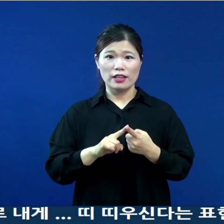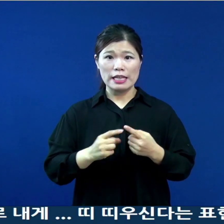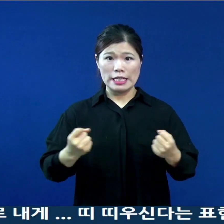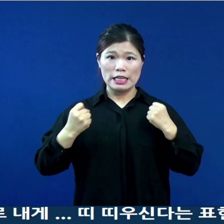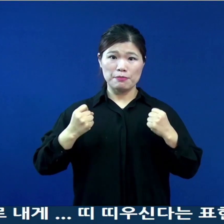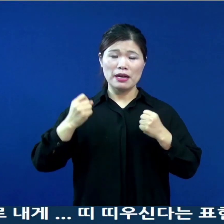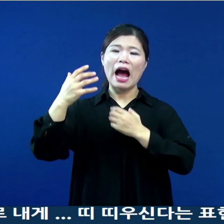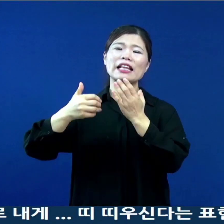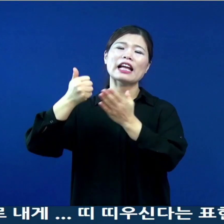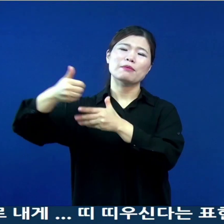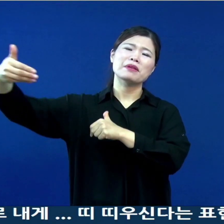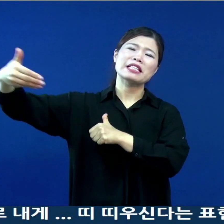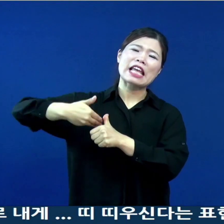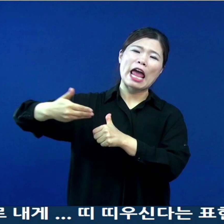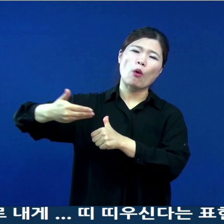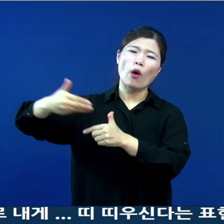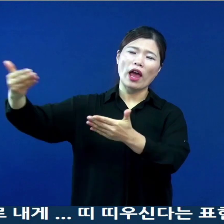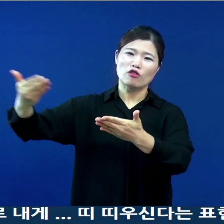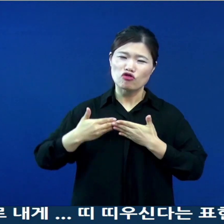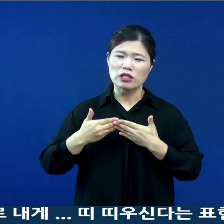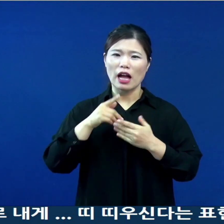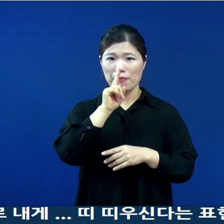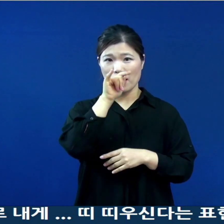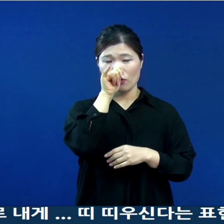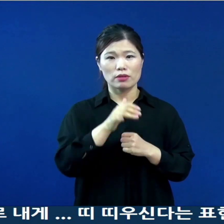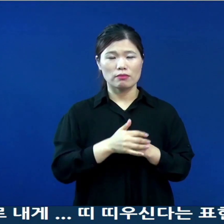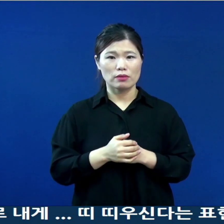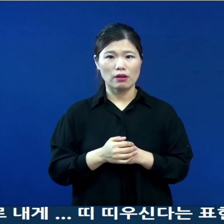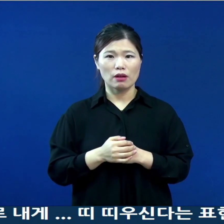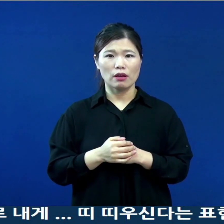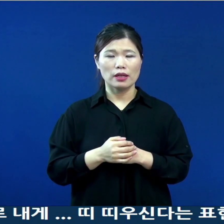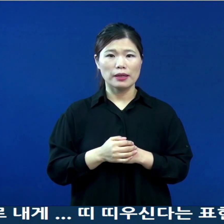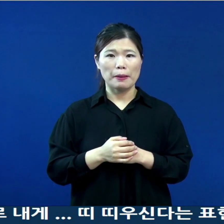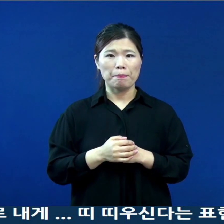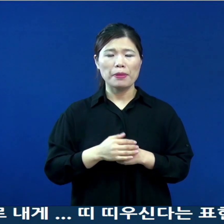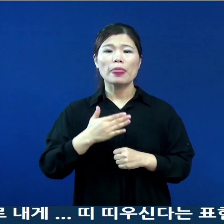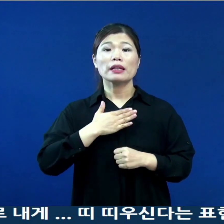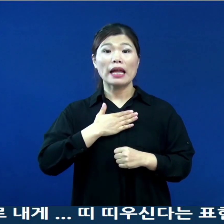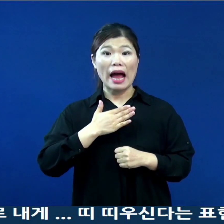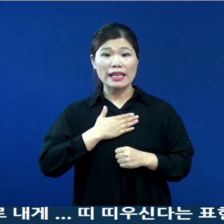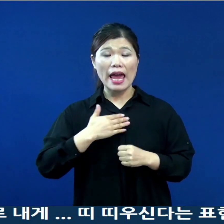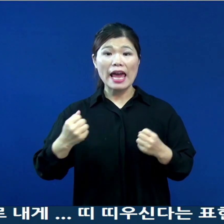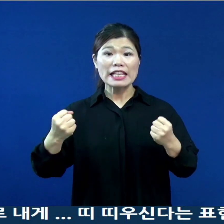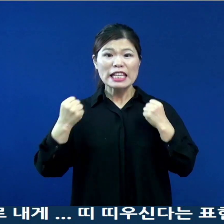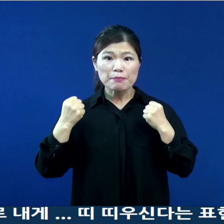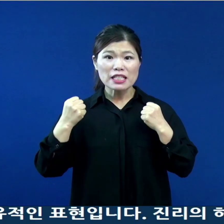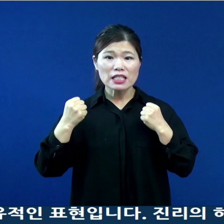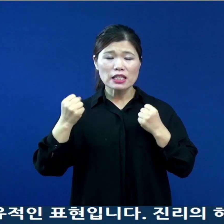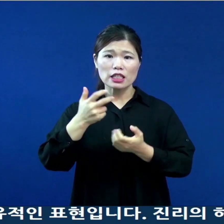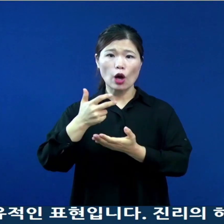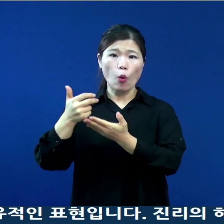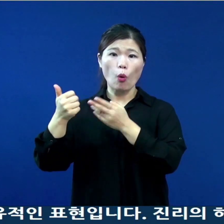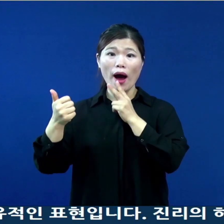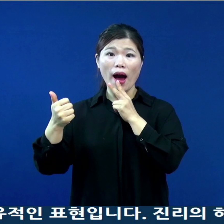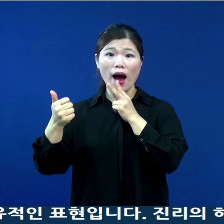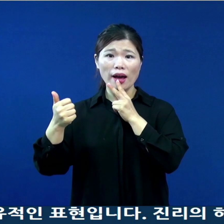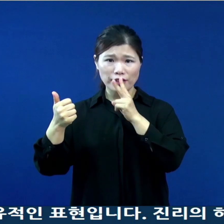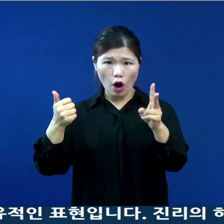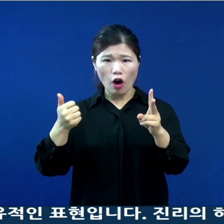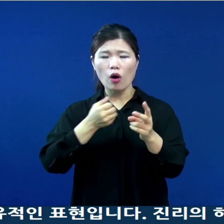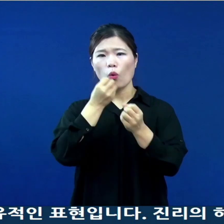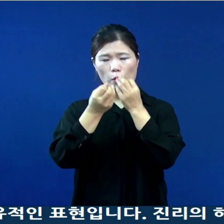얘기예요. 힘을 제공하시는 하나님, 그러니까 나의 힘이신 여호와여 고백할 수 있는 거